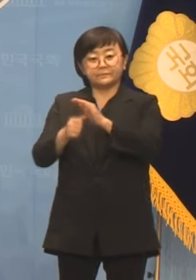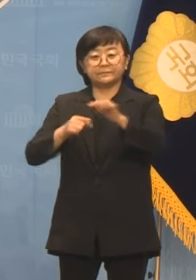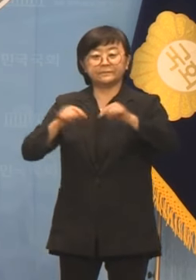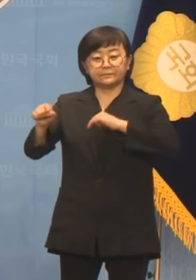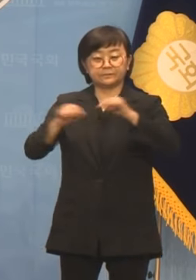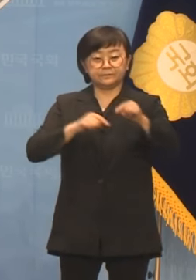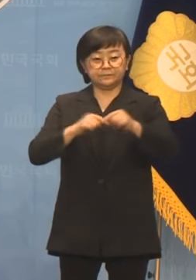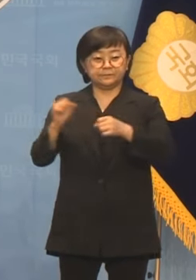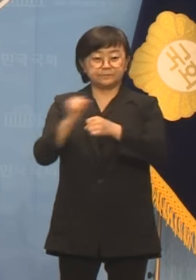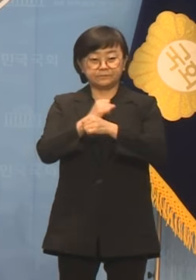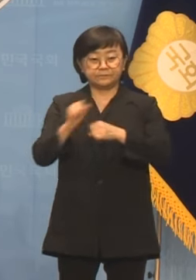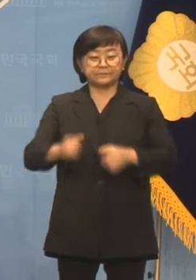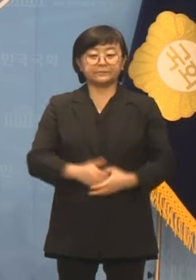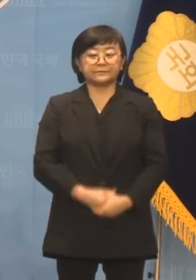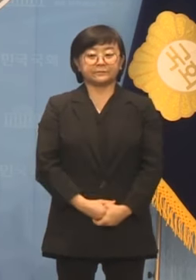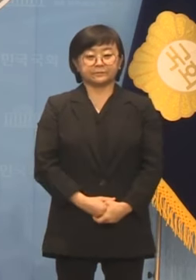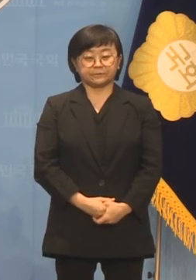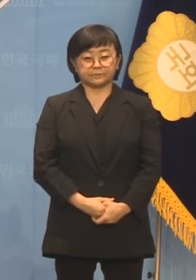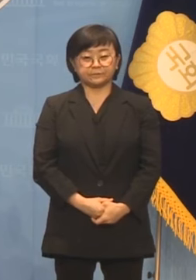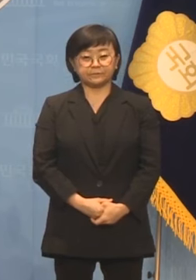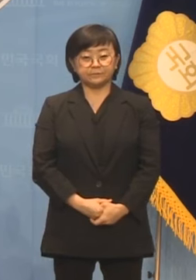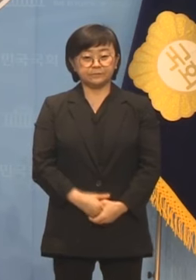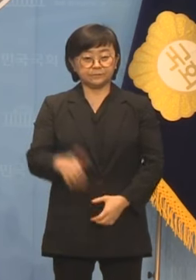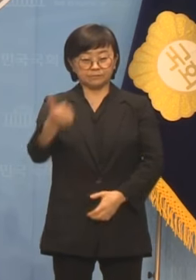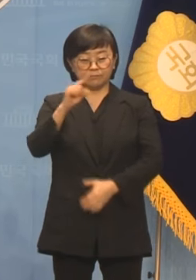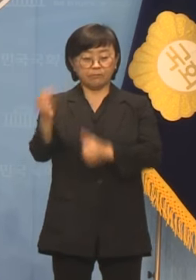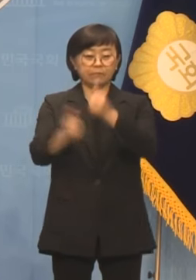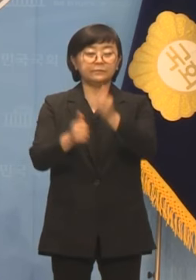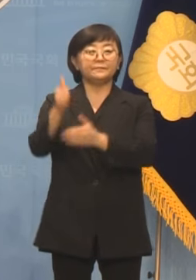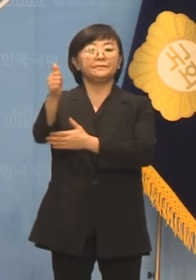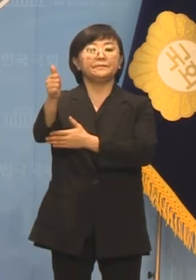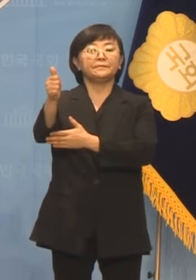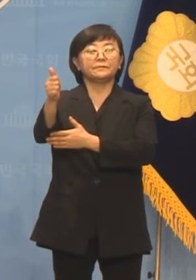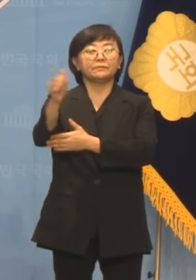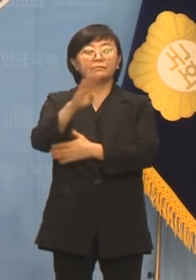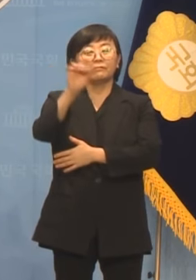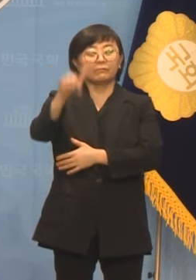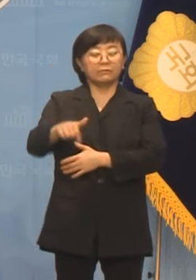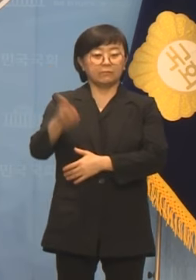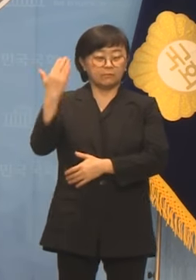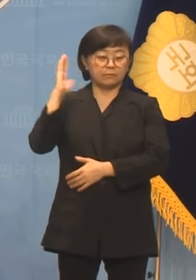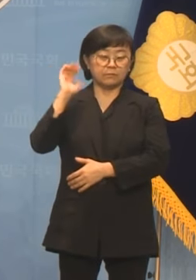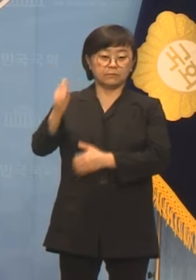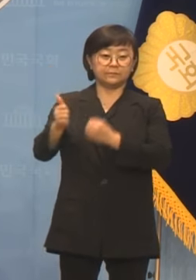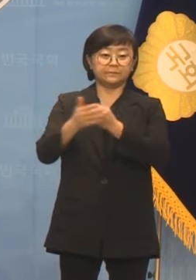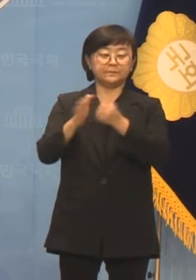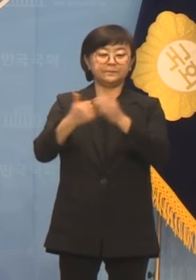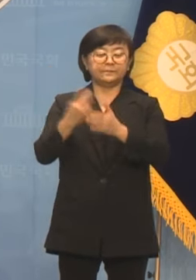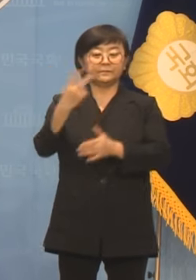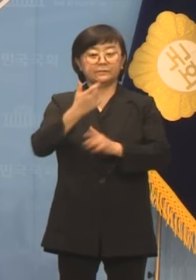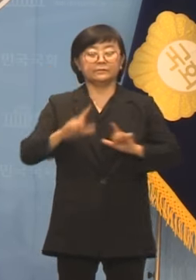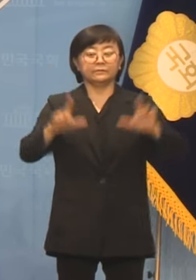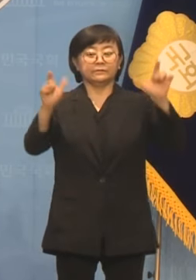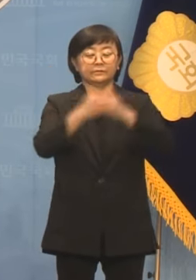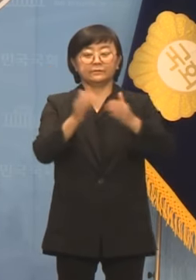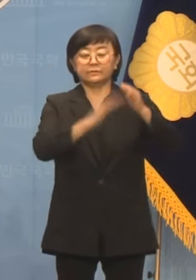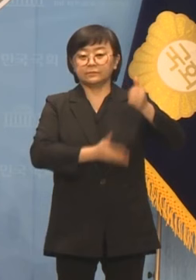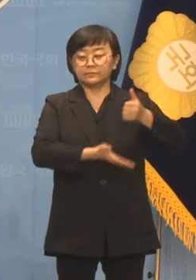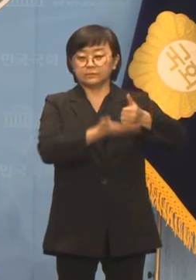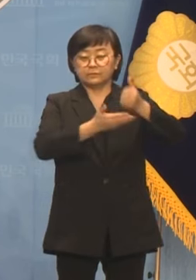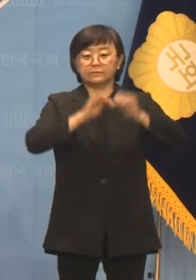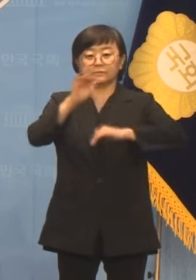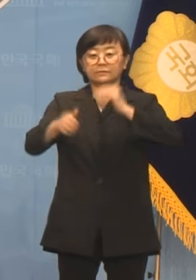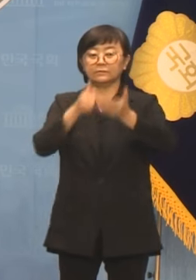정치 공작입니다. 한동훈 비대위원장님, 박근혜 전 대통령은 지난 2016년 공천 개입으로